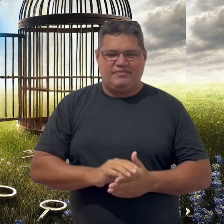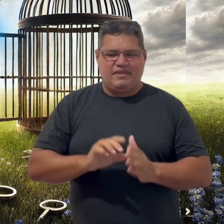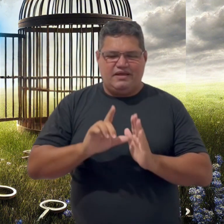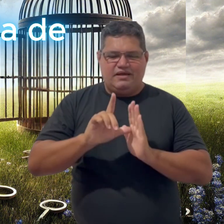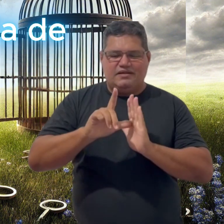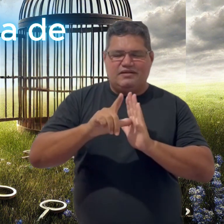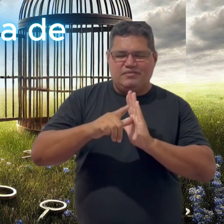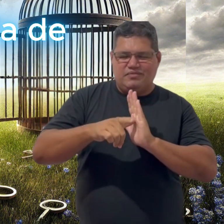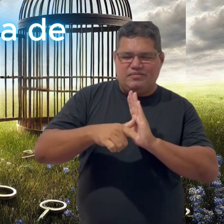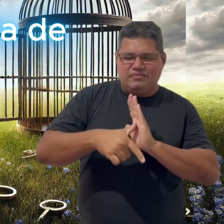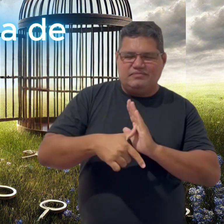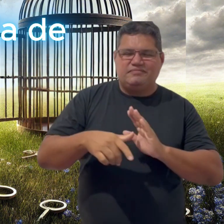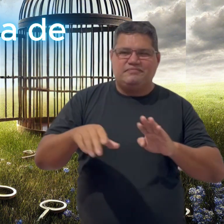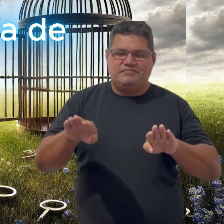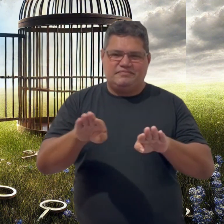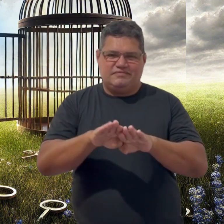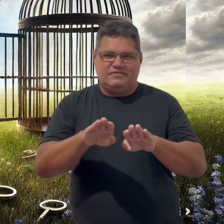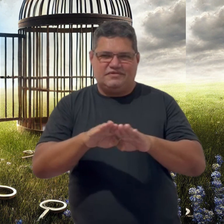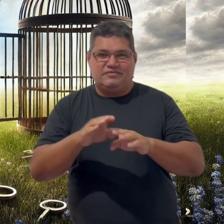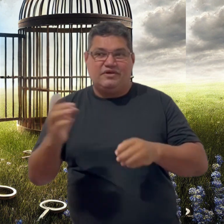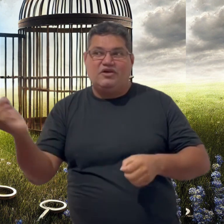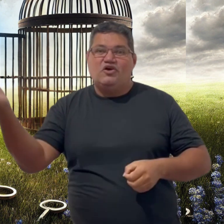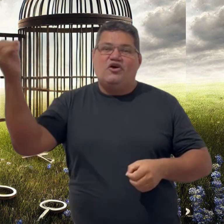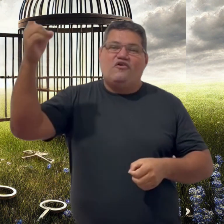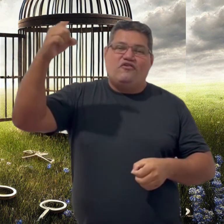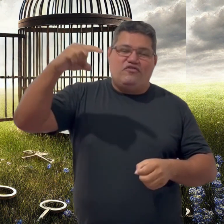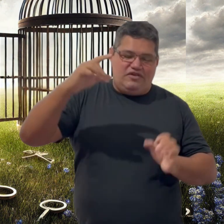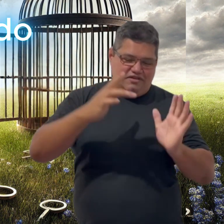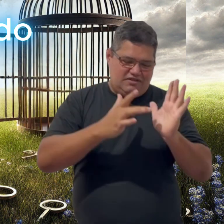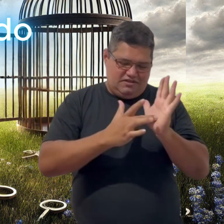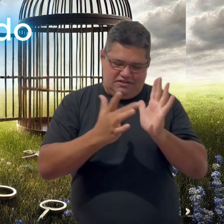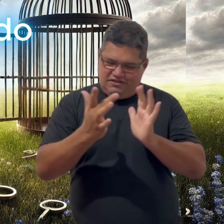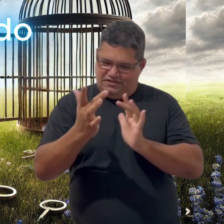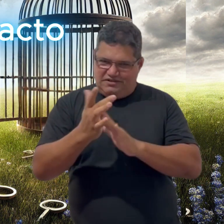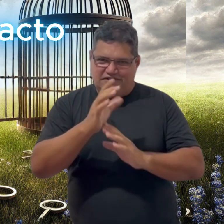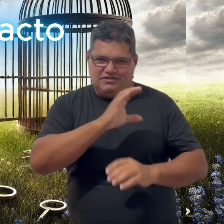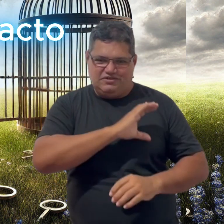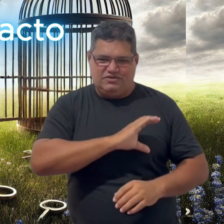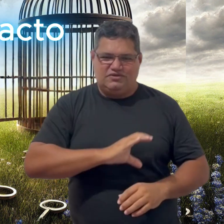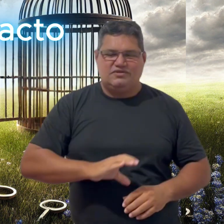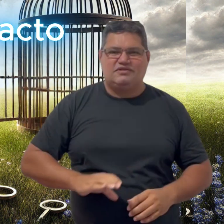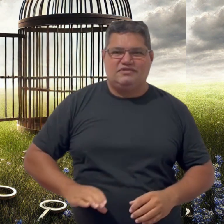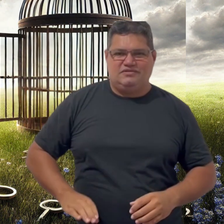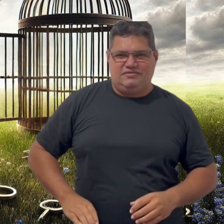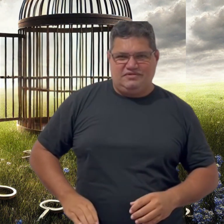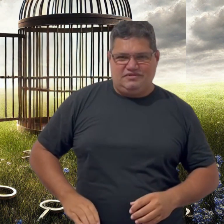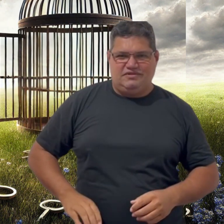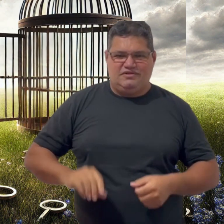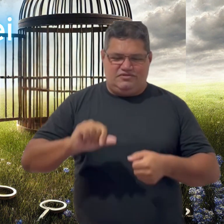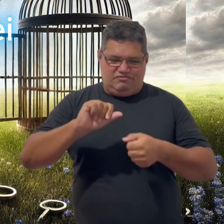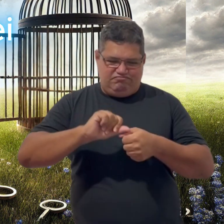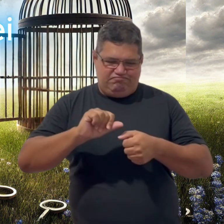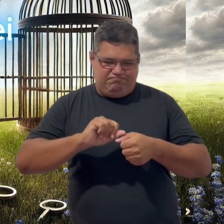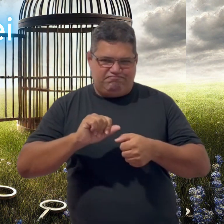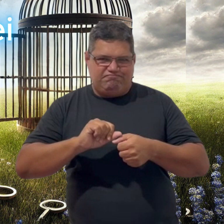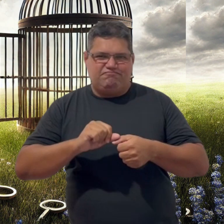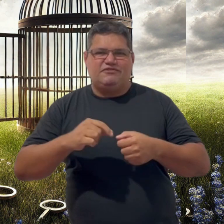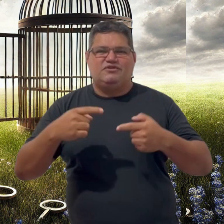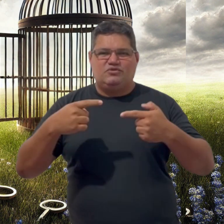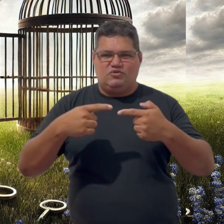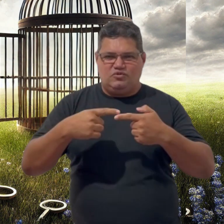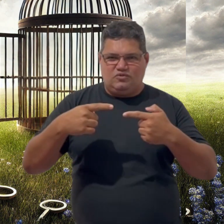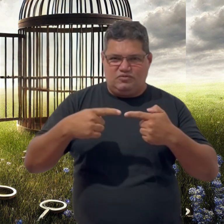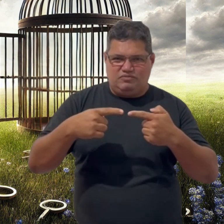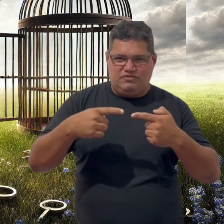Depois, com a vinda de Jesus, foi firmado um novo pacto desta lei.